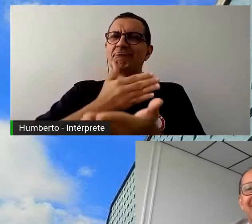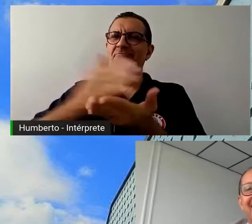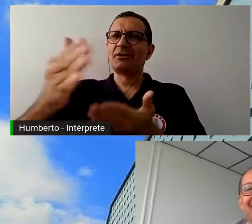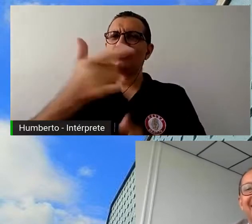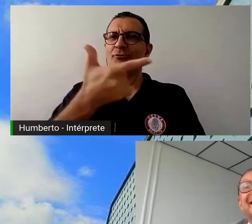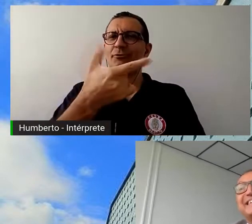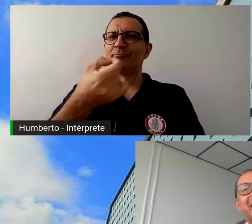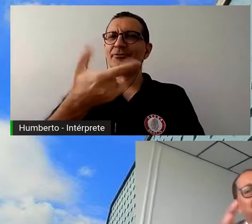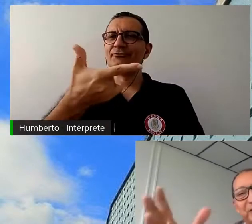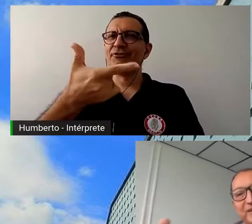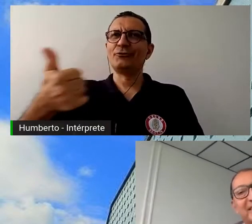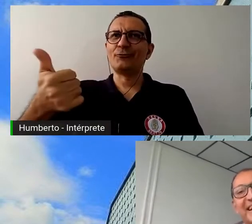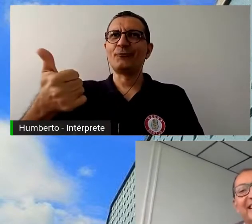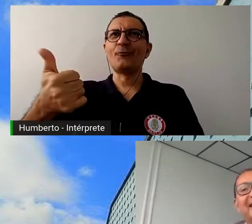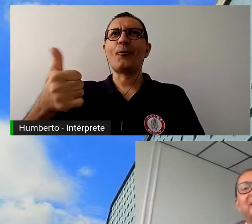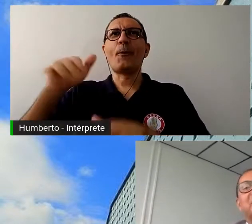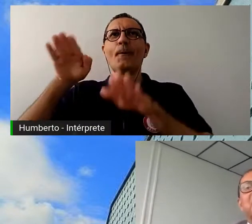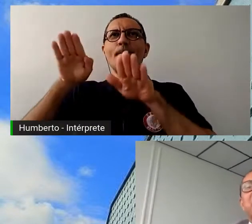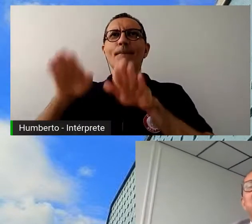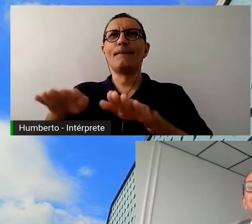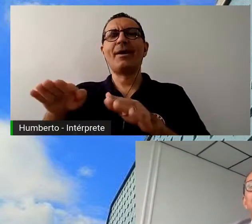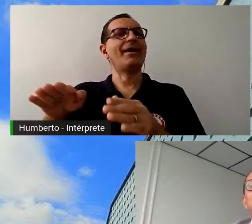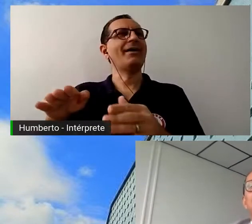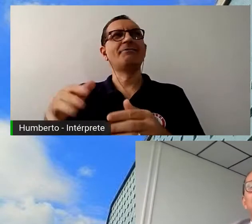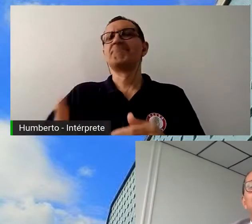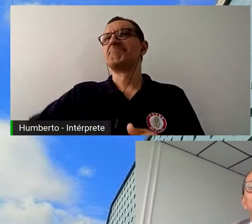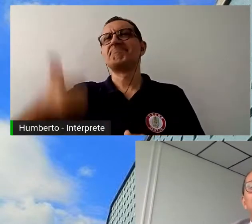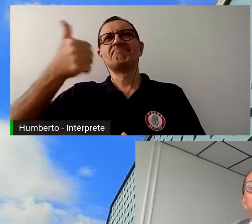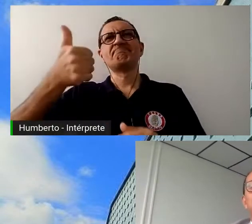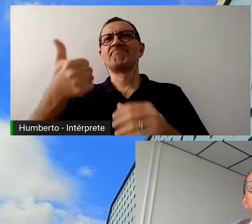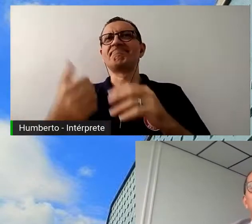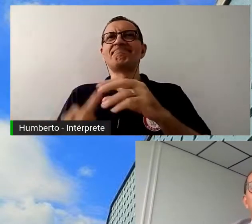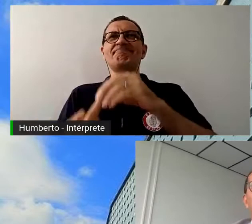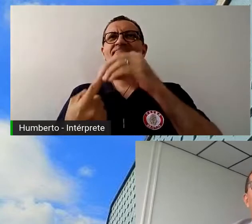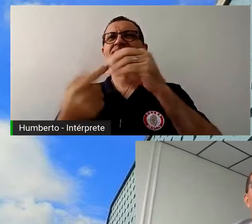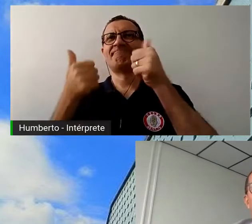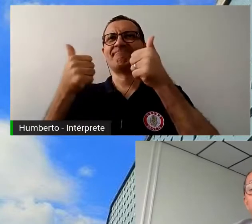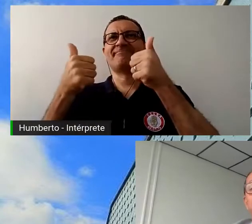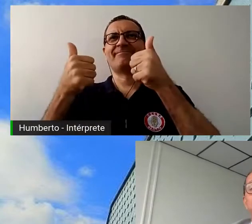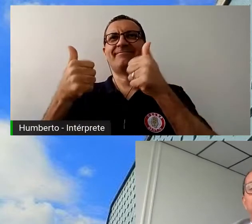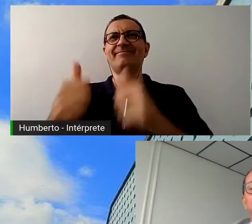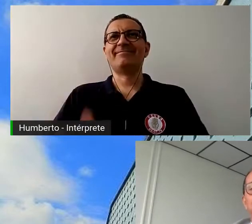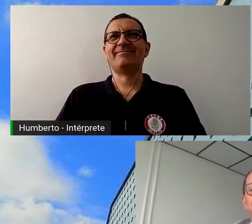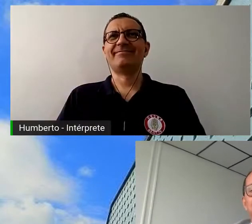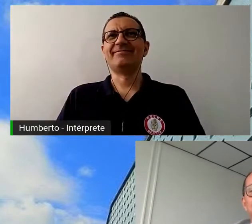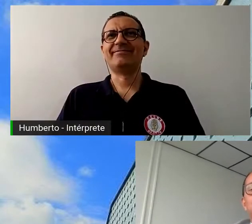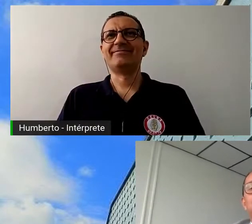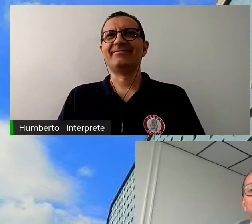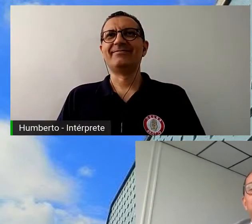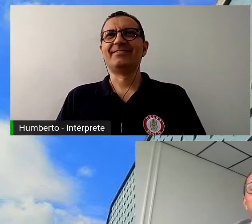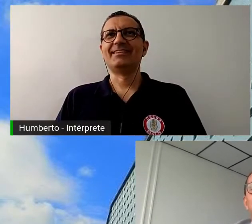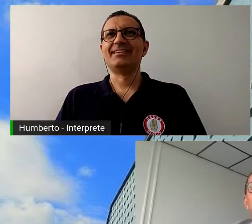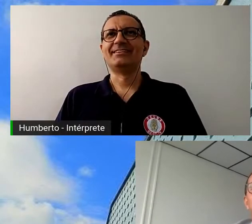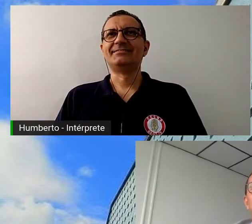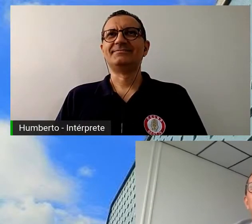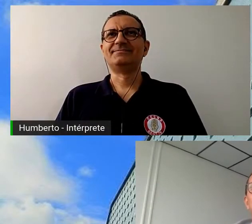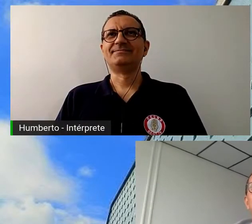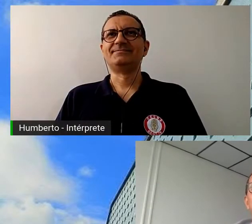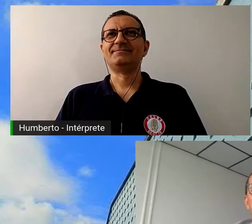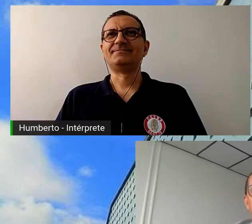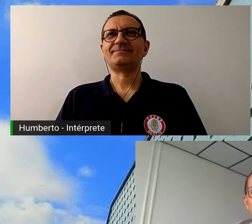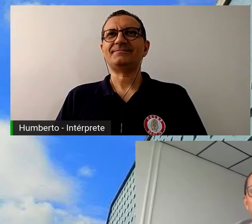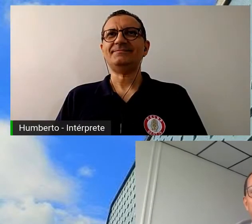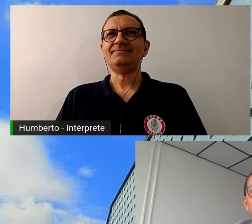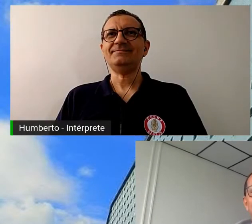direito. Muito bom. Desse cenário triste e difícil que estamos vivendo. Ok,